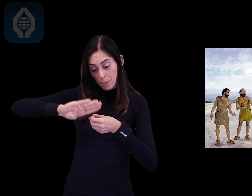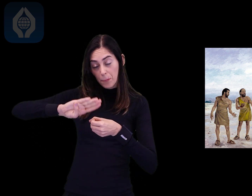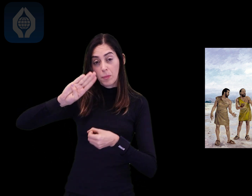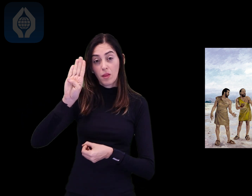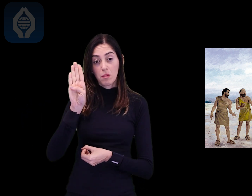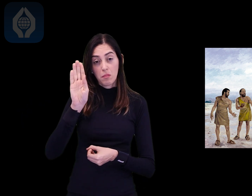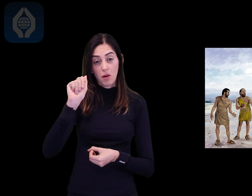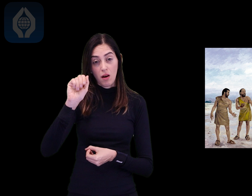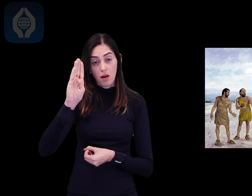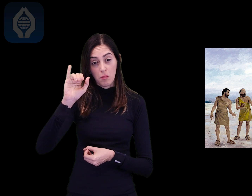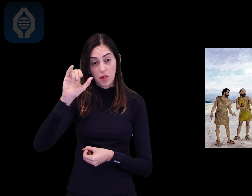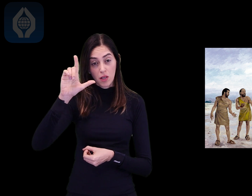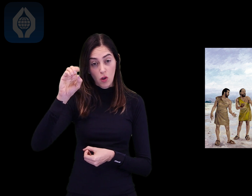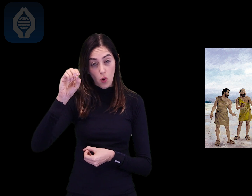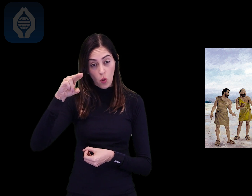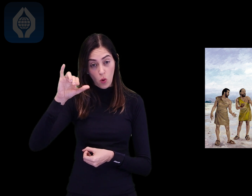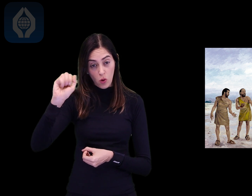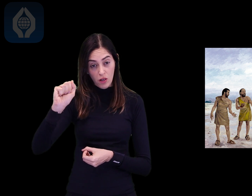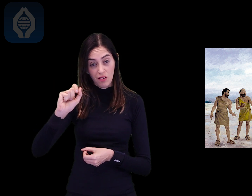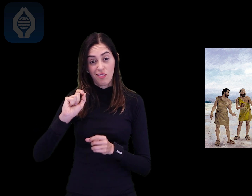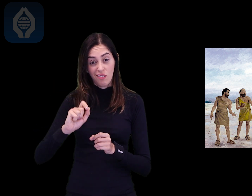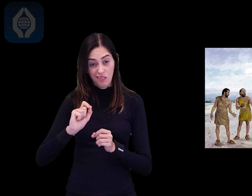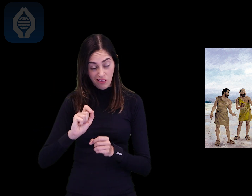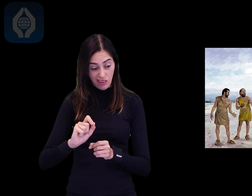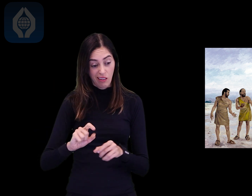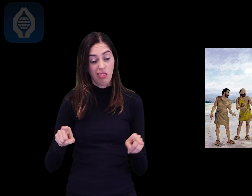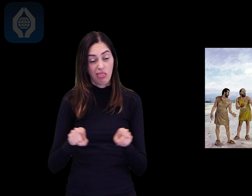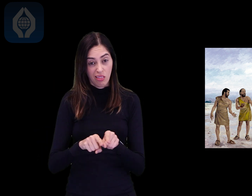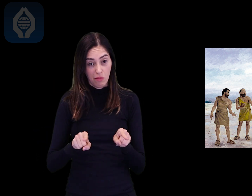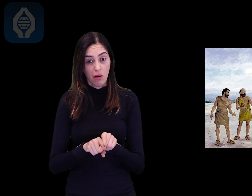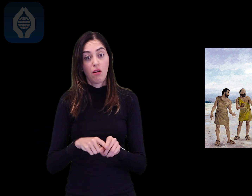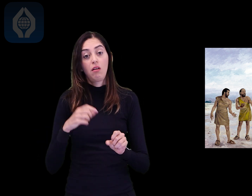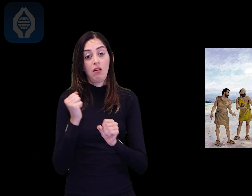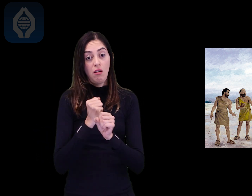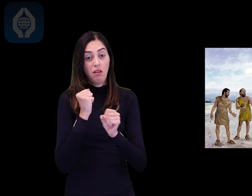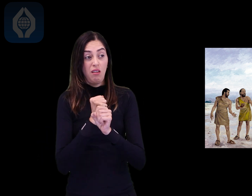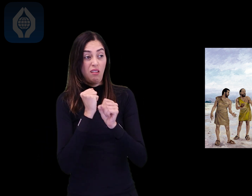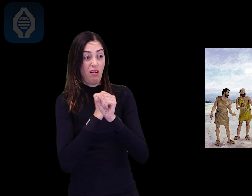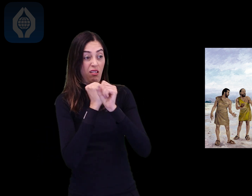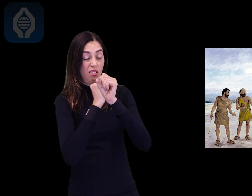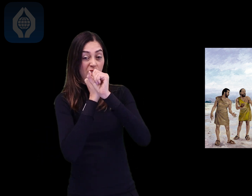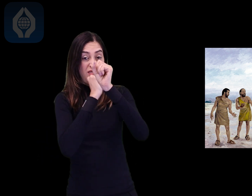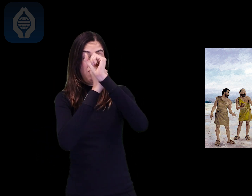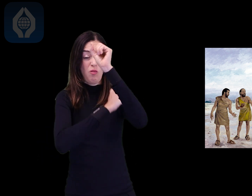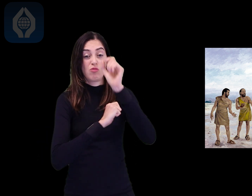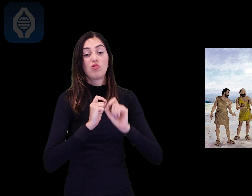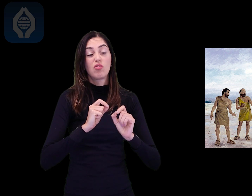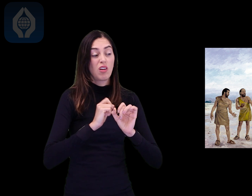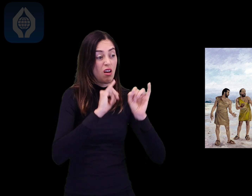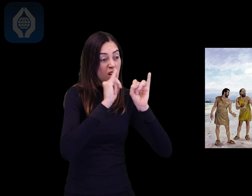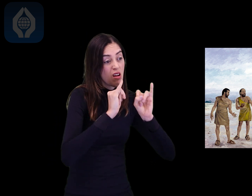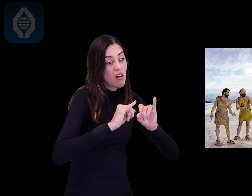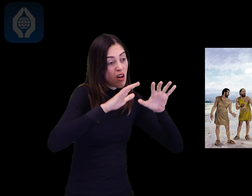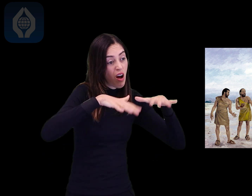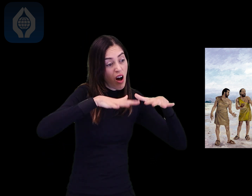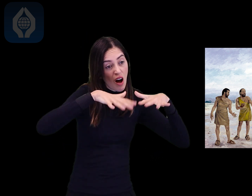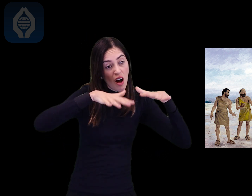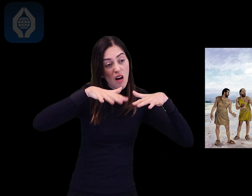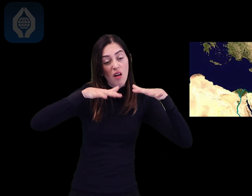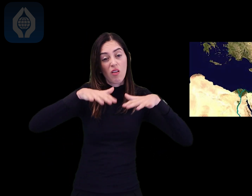Babel estavam adorando falsos deuses e pensando em si mesmas. Elas queriam ser famosas.